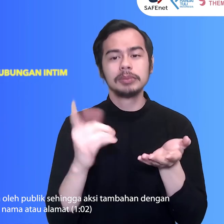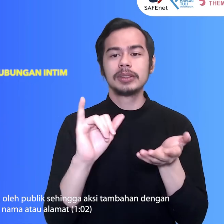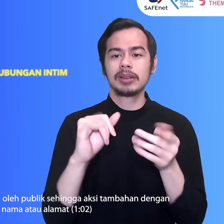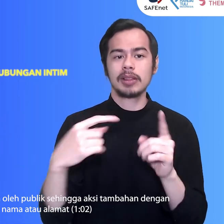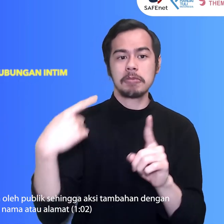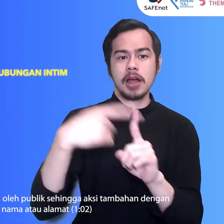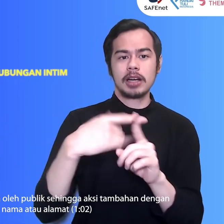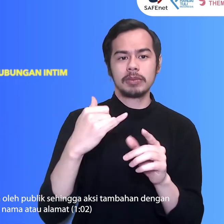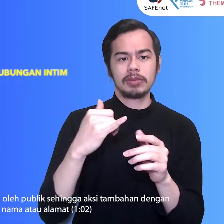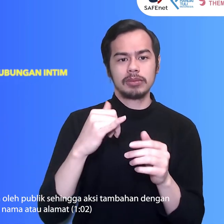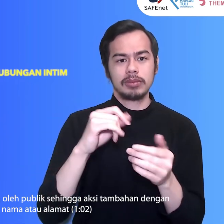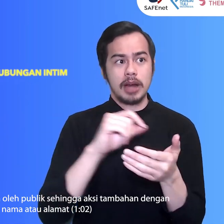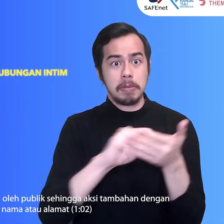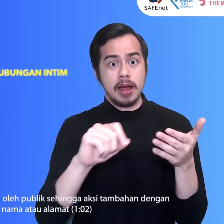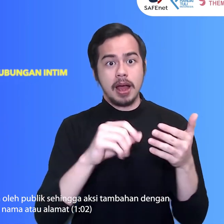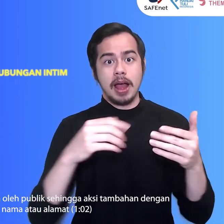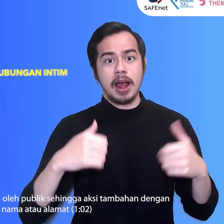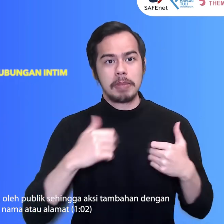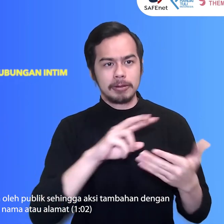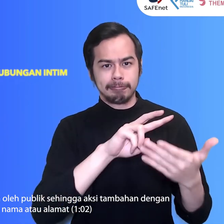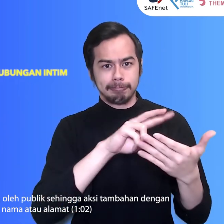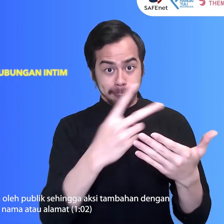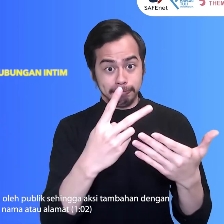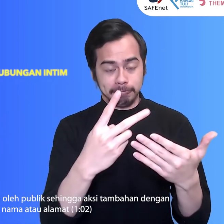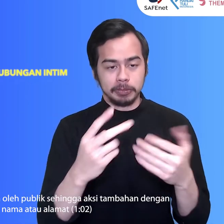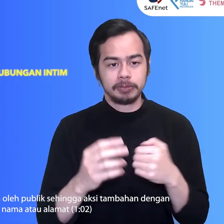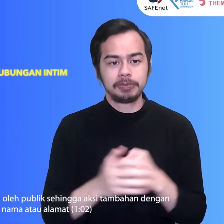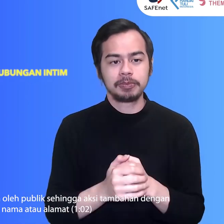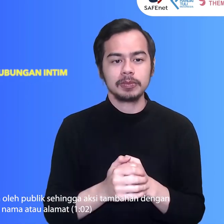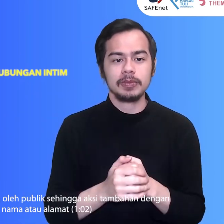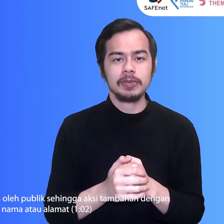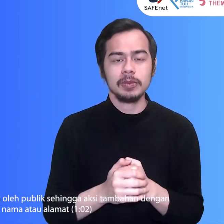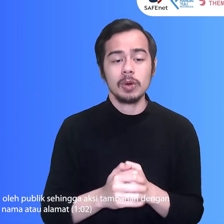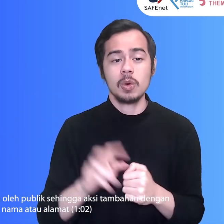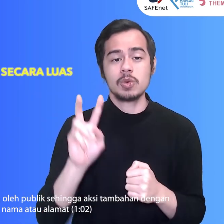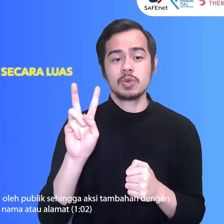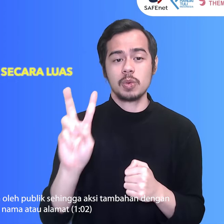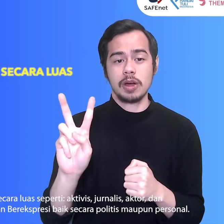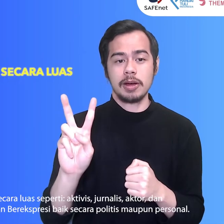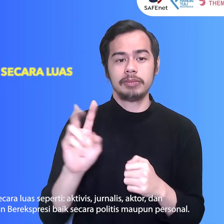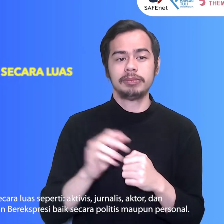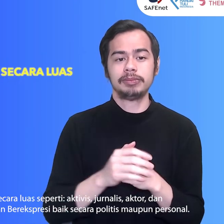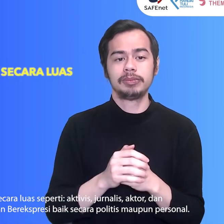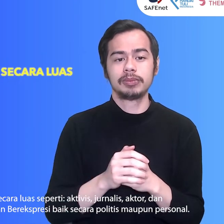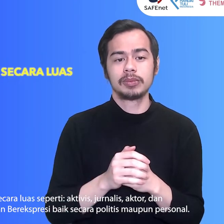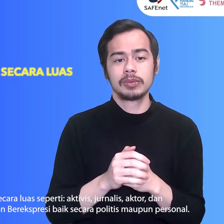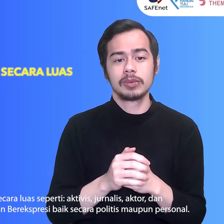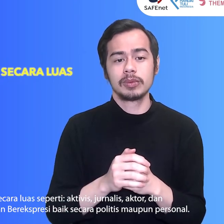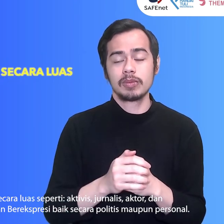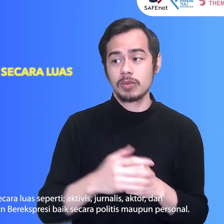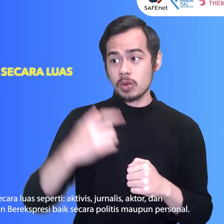dua tokoh yang dikenal publik secara luas seperti aktivis jurnalis